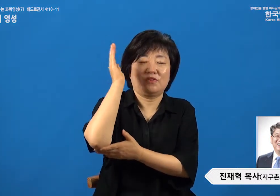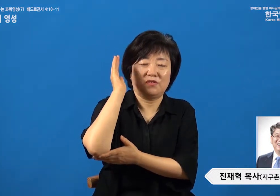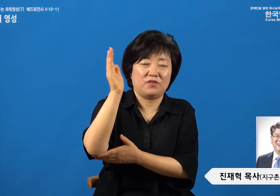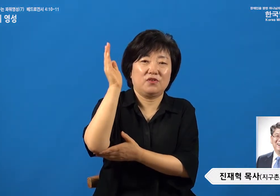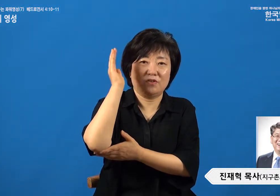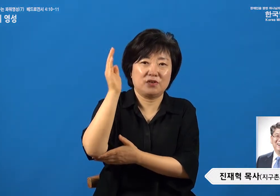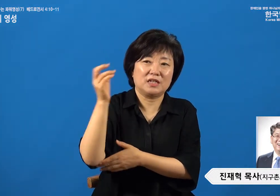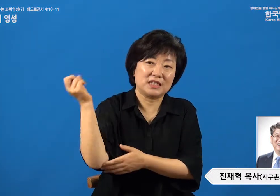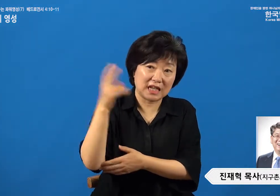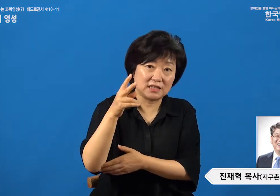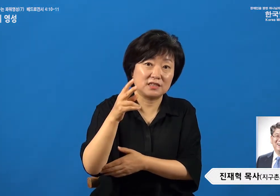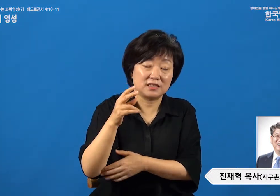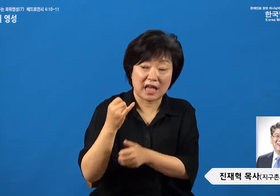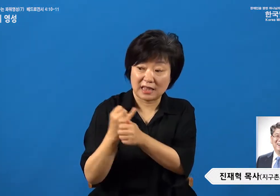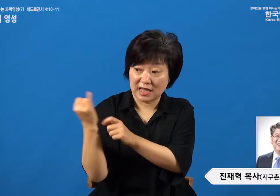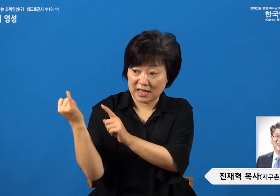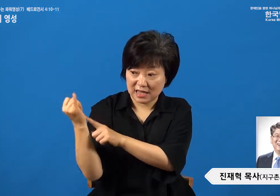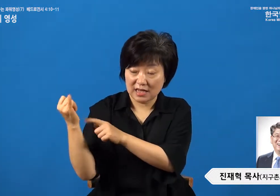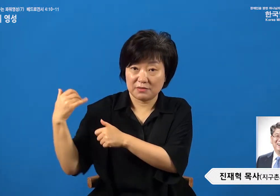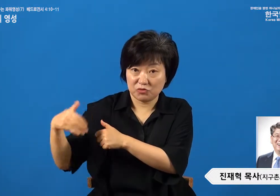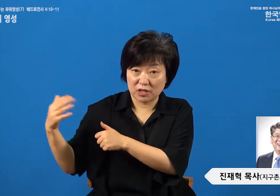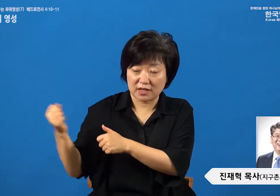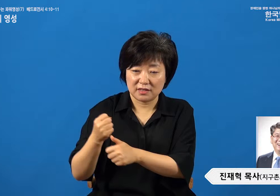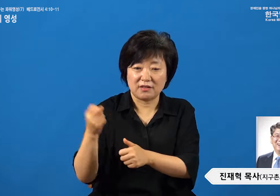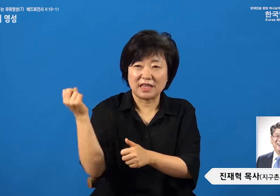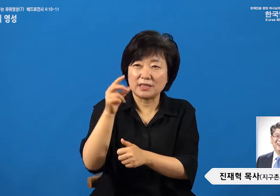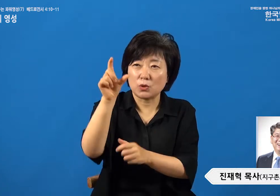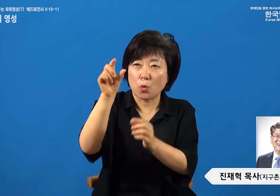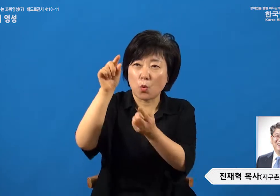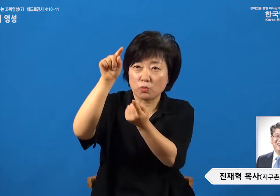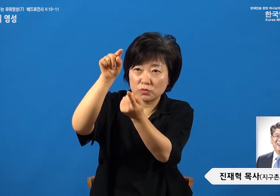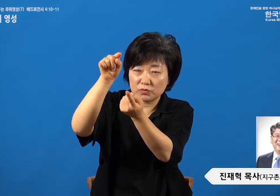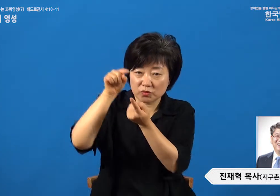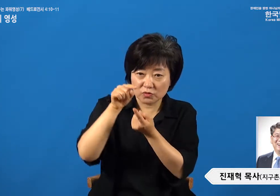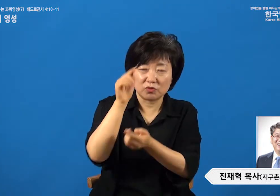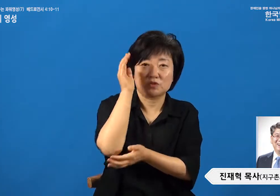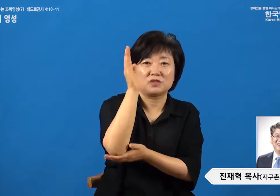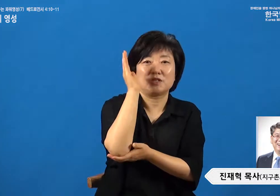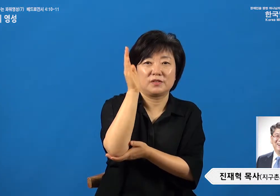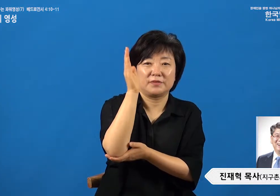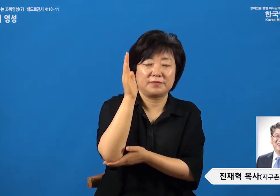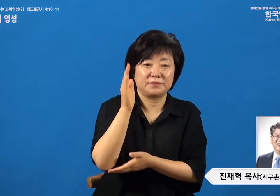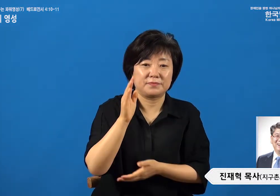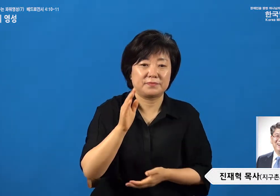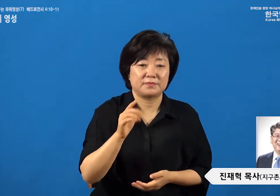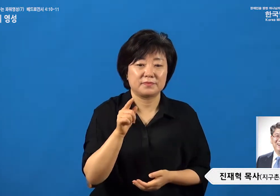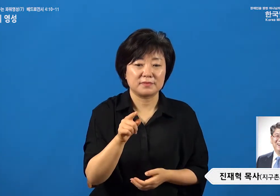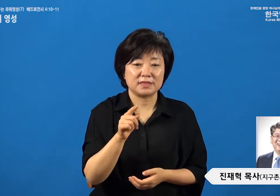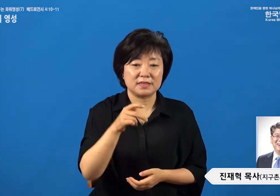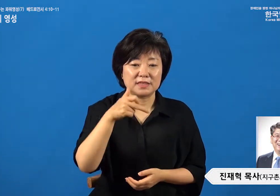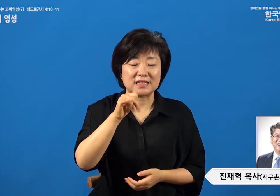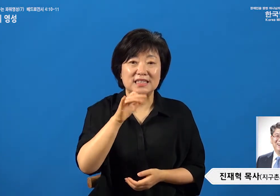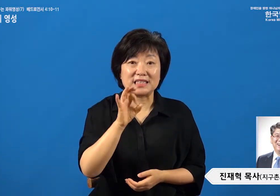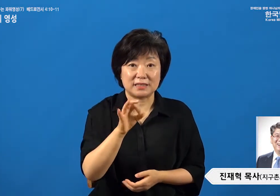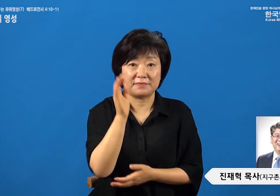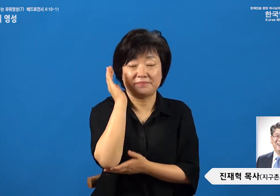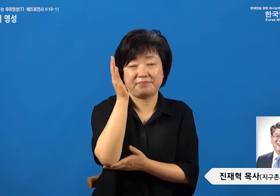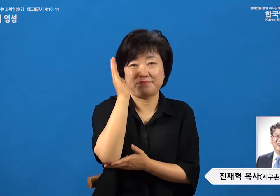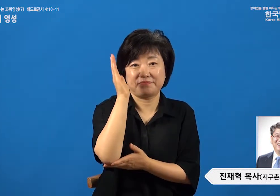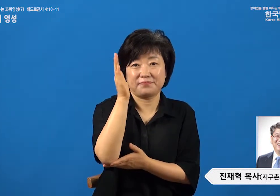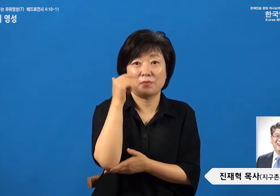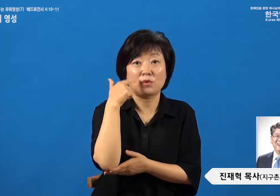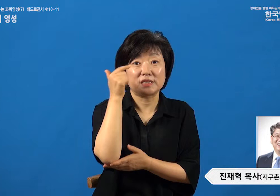모든 사람이 듣는 부분이 있었습니다. 그 부분을 마틴 루터 킹 주니어는